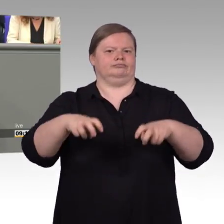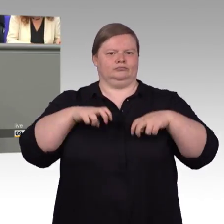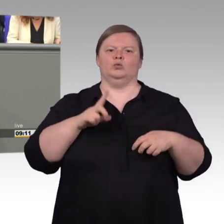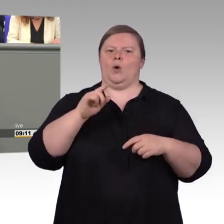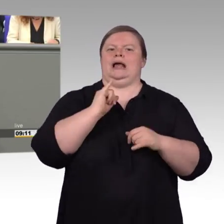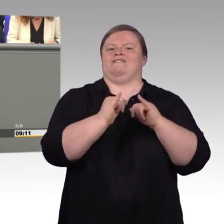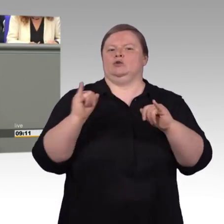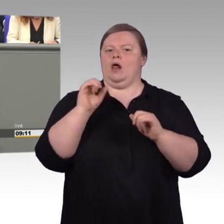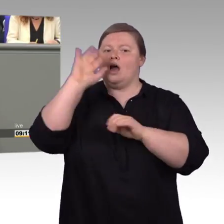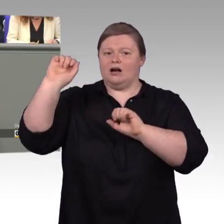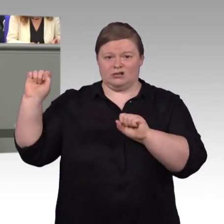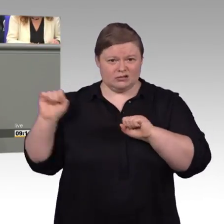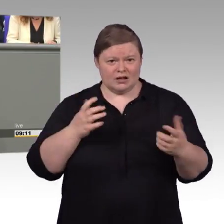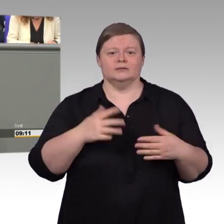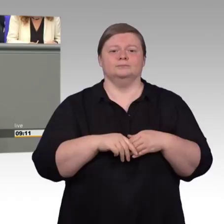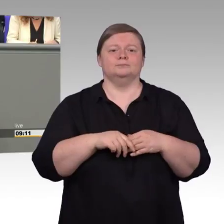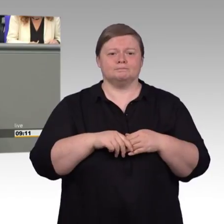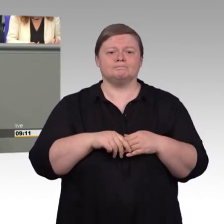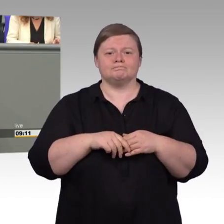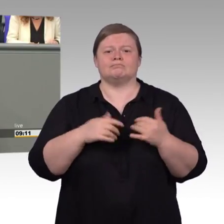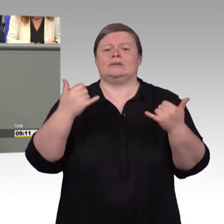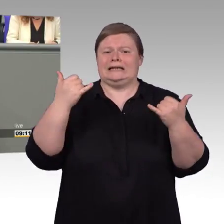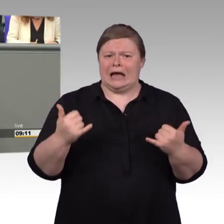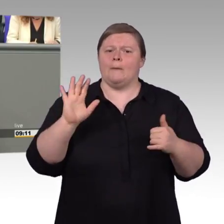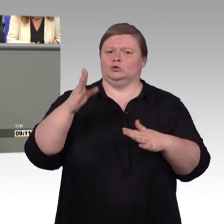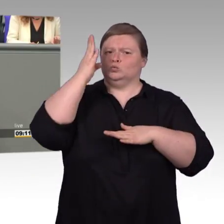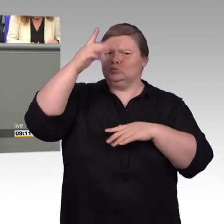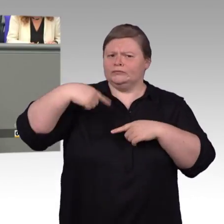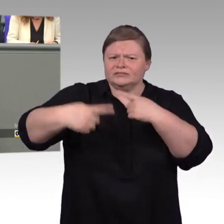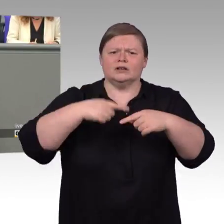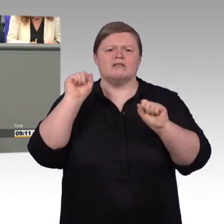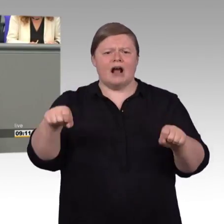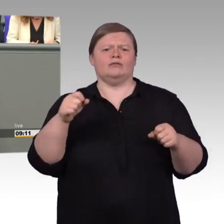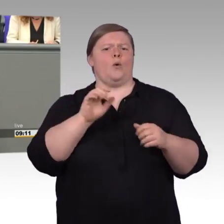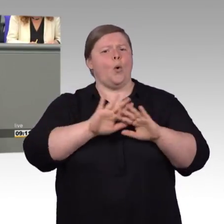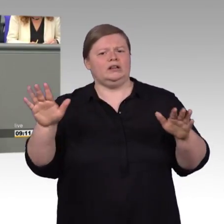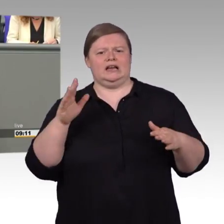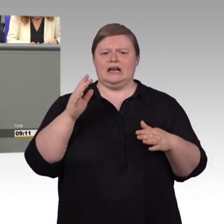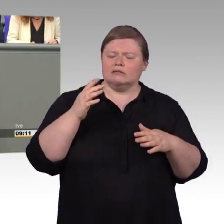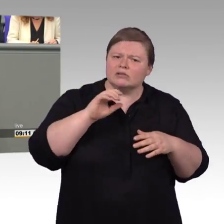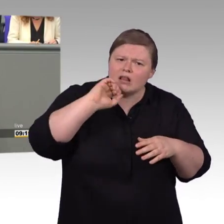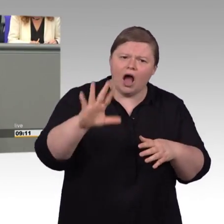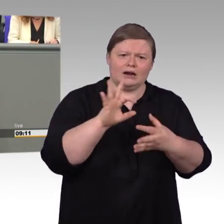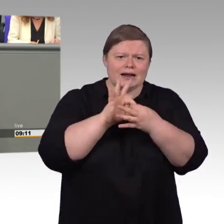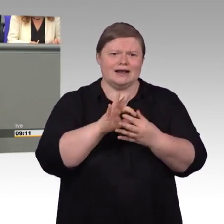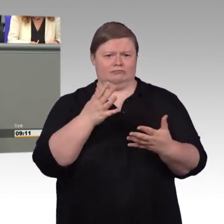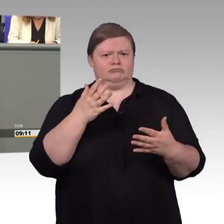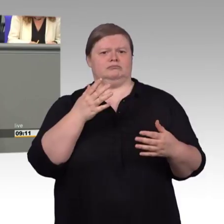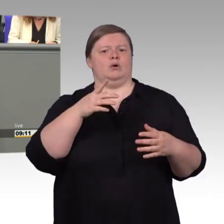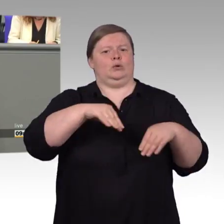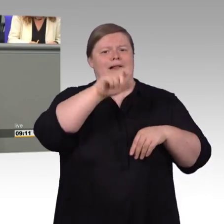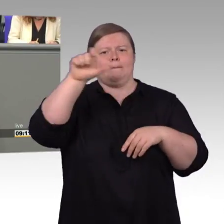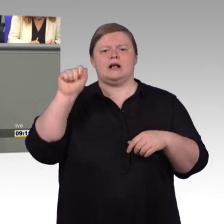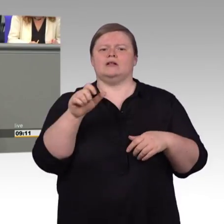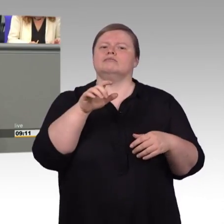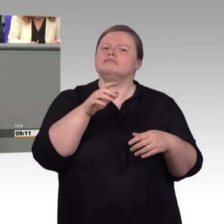beantragen. Das ist eine ganz wichtige Neuerung. Das Gesetz wird nun, wie geplant, zum 1.11. in Kraft treten. Die Verbraucherzentrale